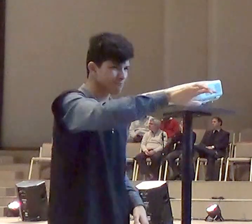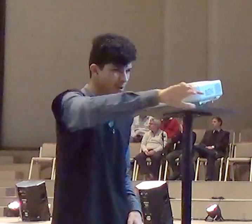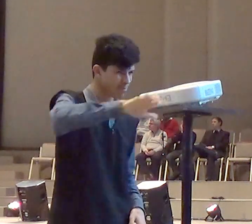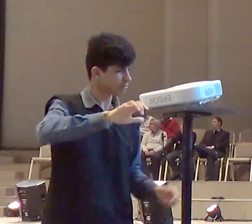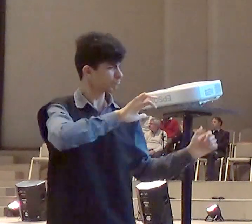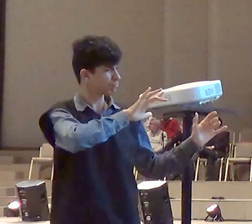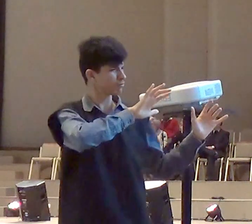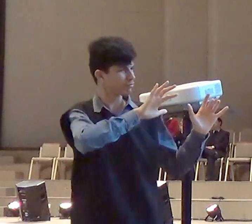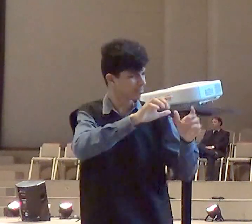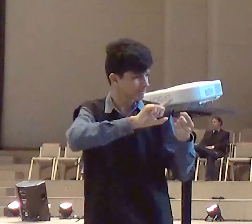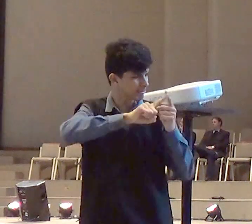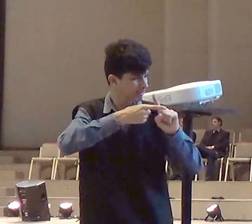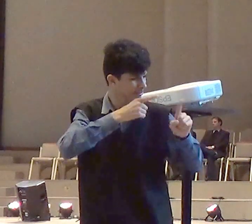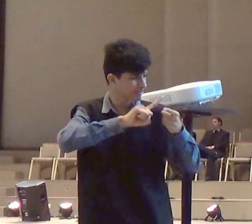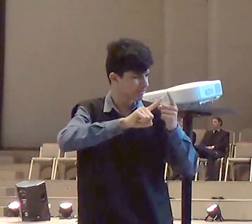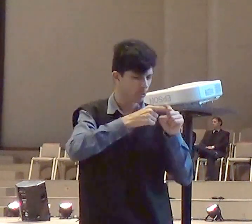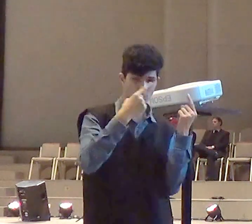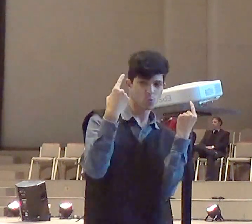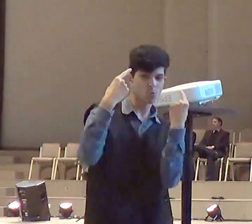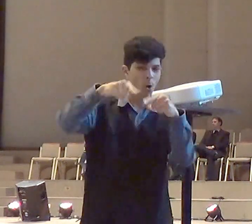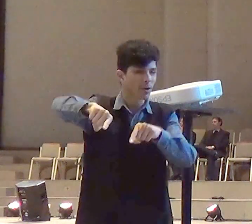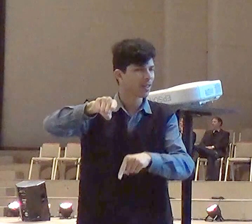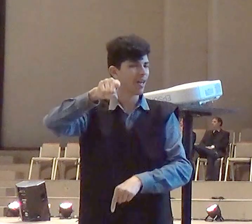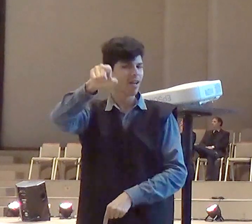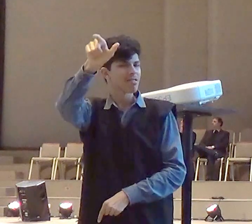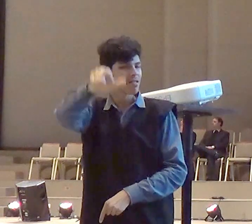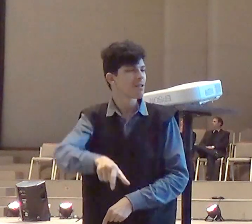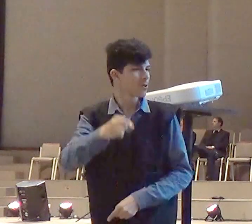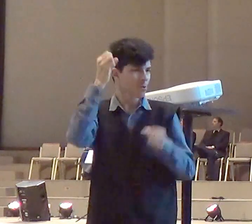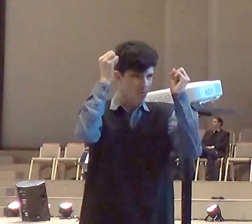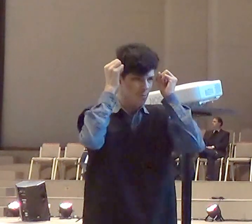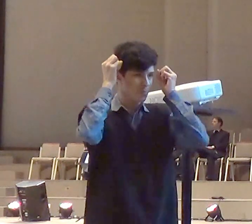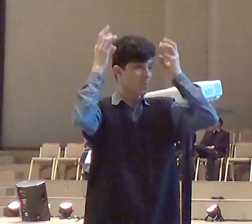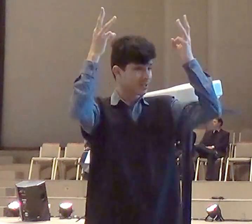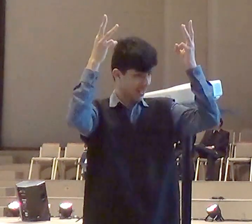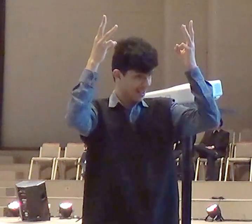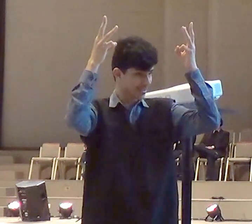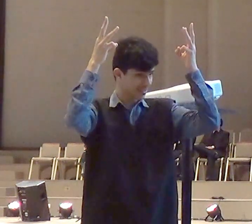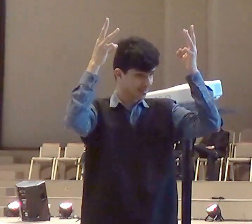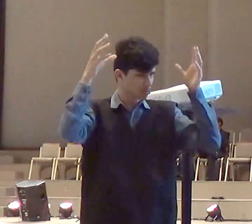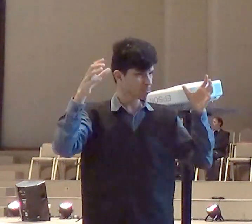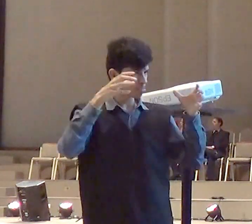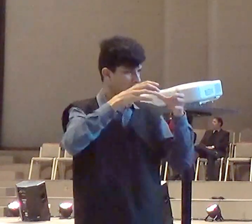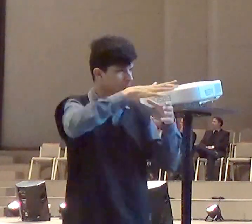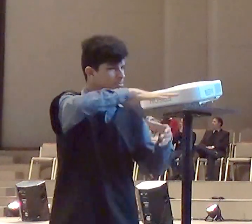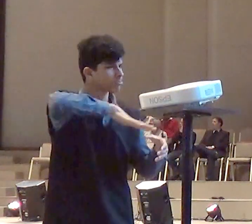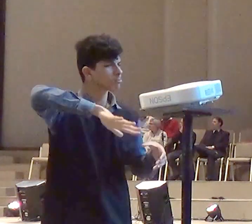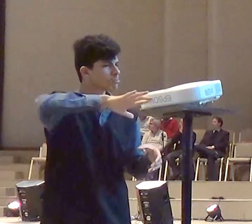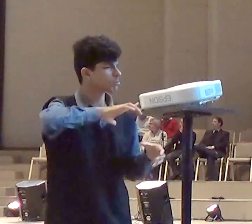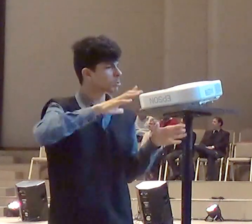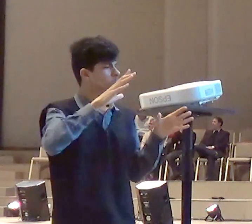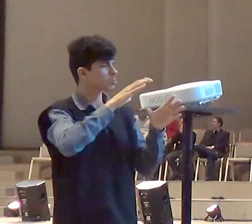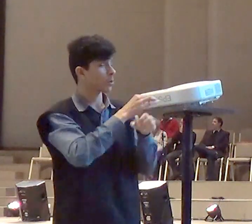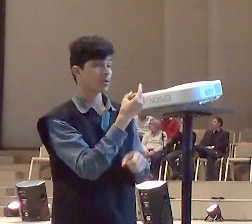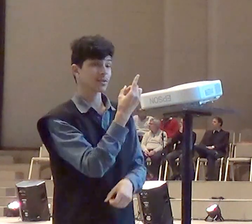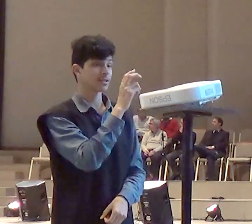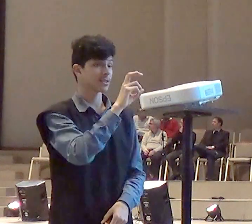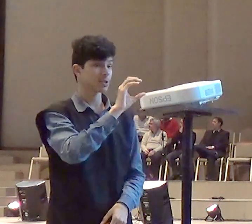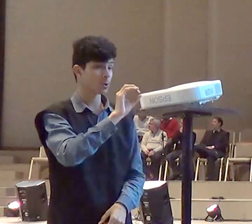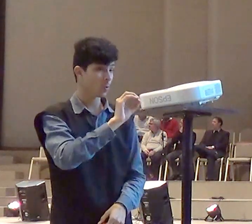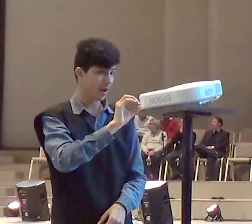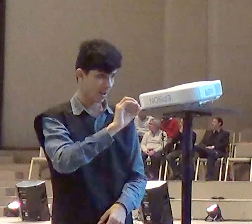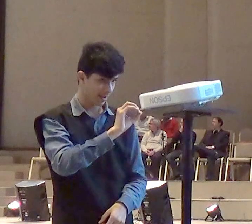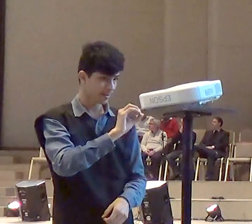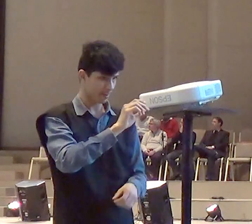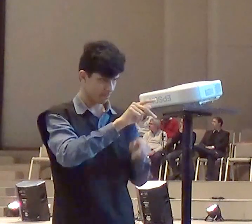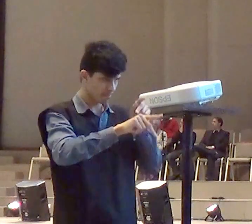com eles estavam 250 israelitas líderes bem conhecidos na